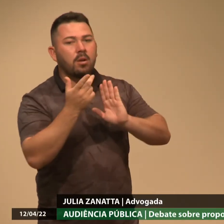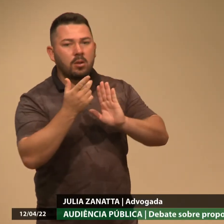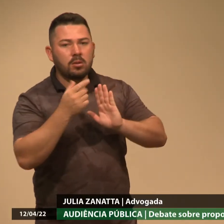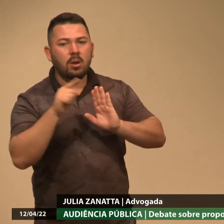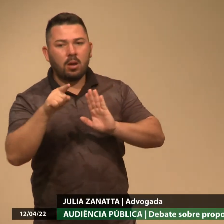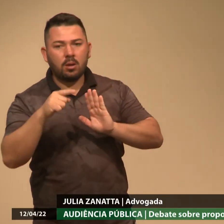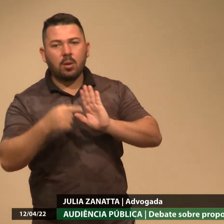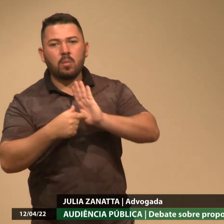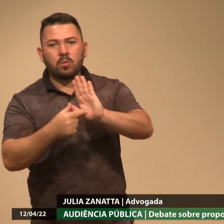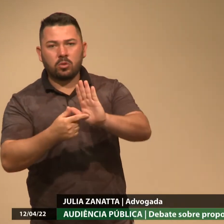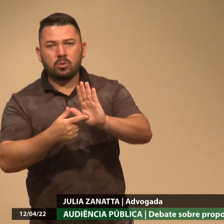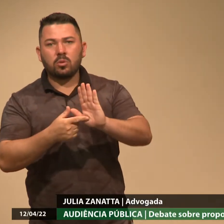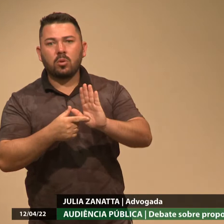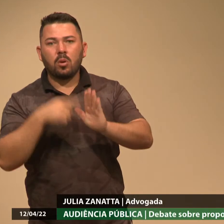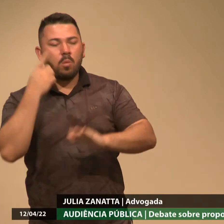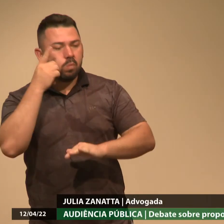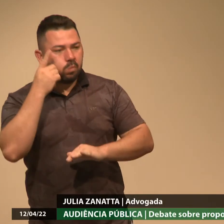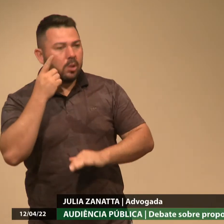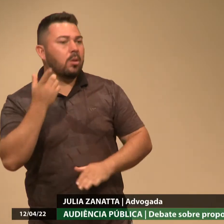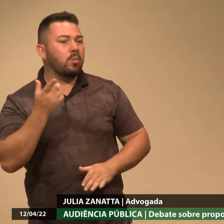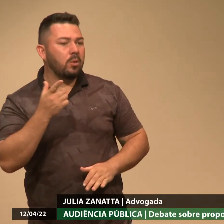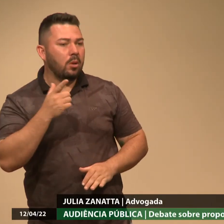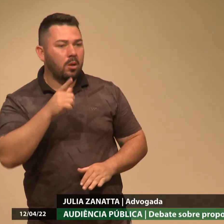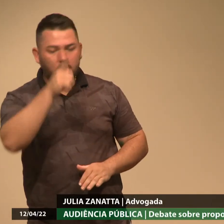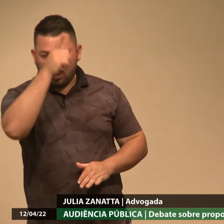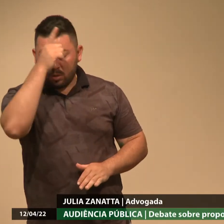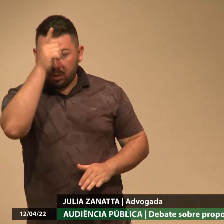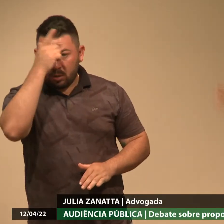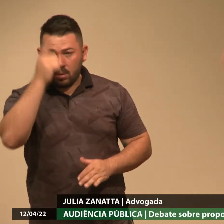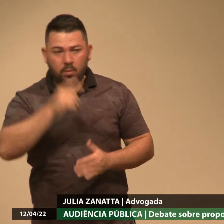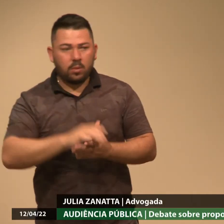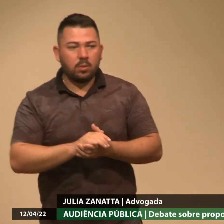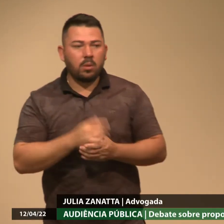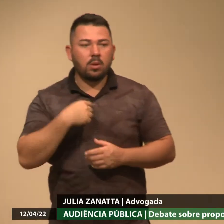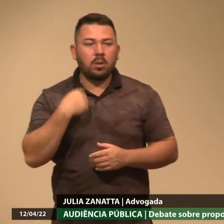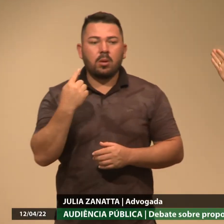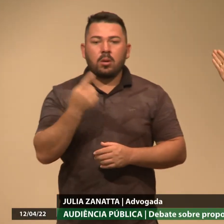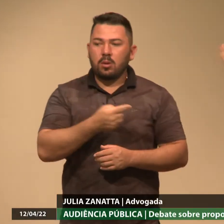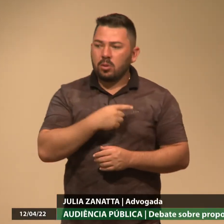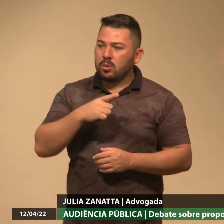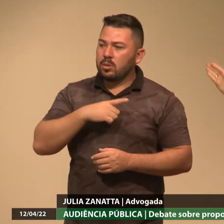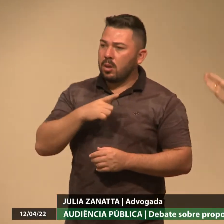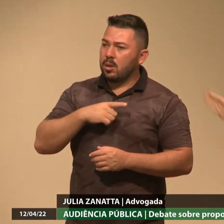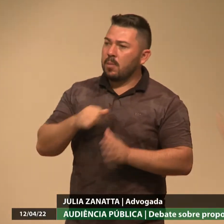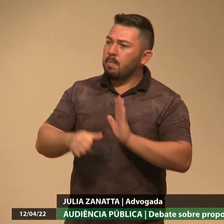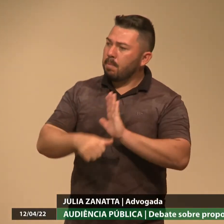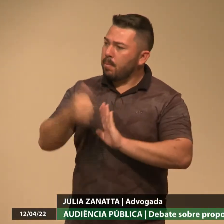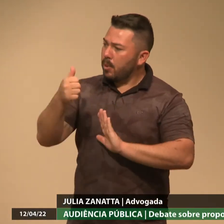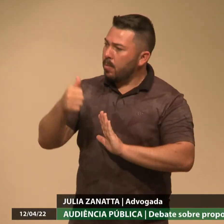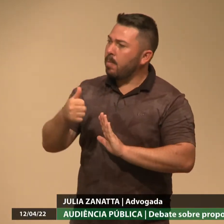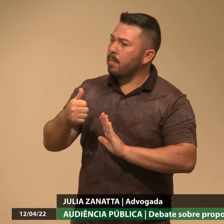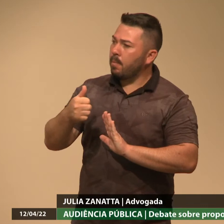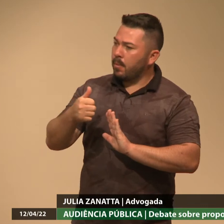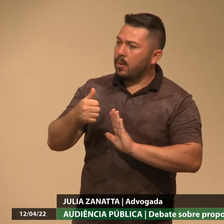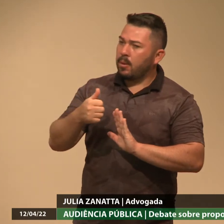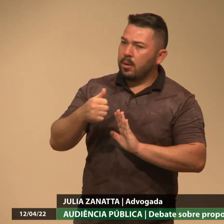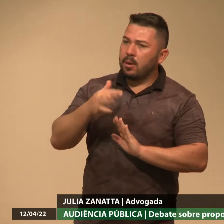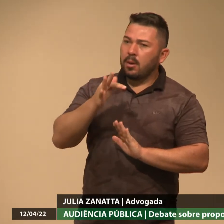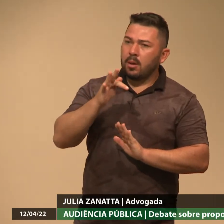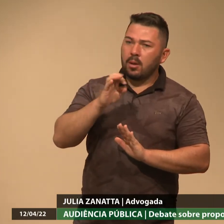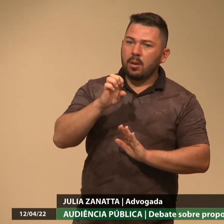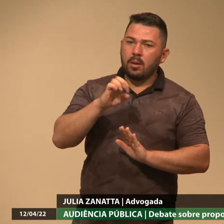mostrou aqui o meu amigo deputado Sargento Lima nós temos as primeiras feiras de armas